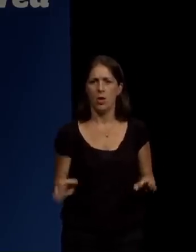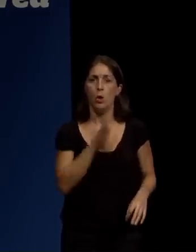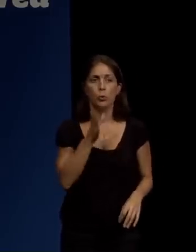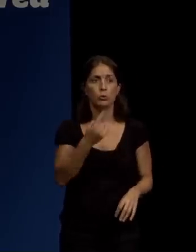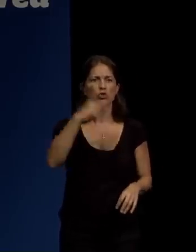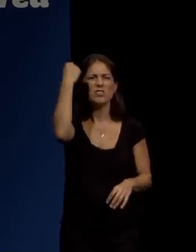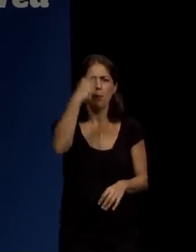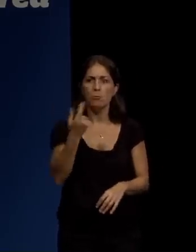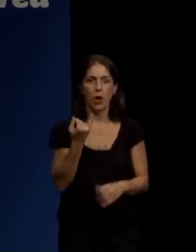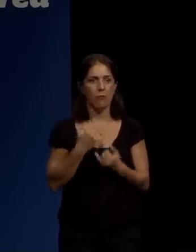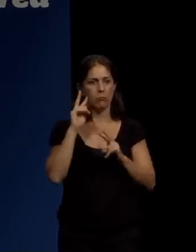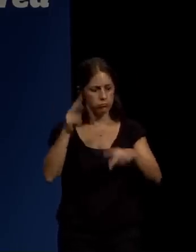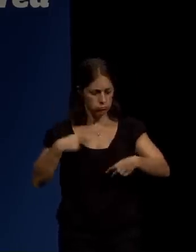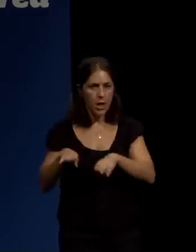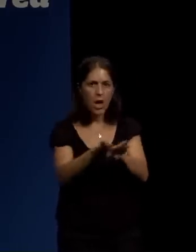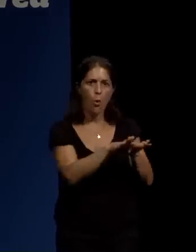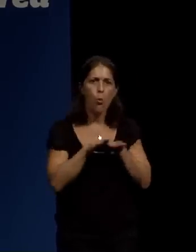sabíamos que éramos iguais no esencial,